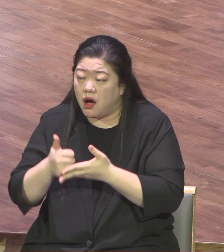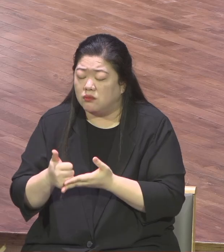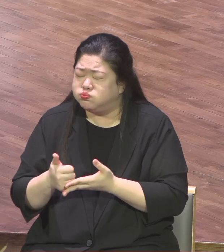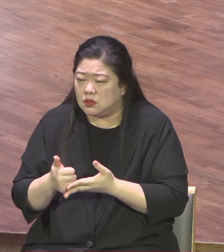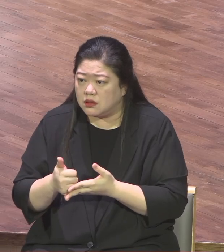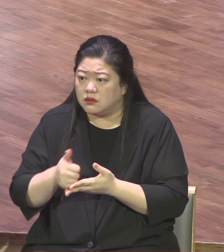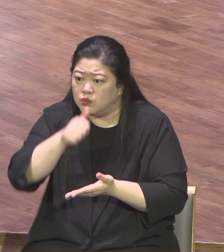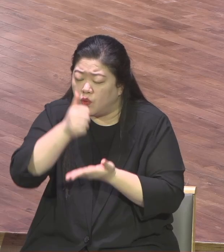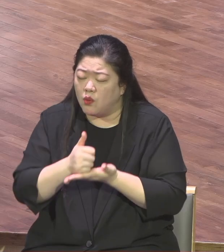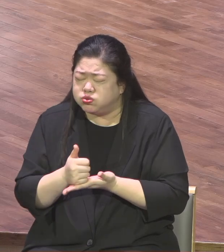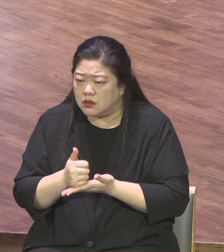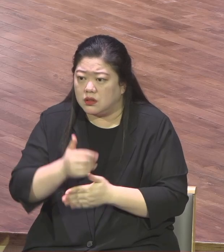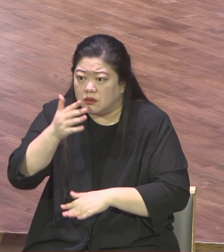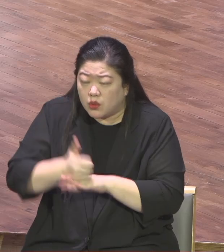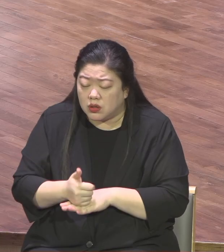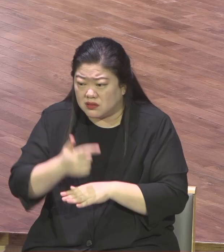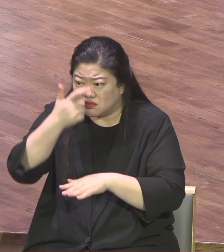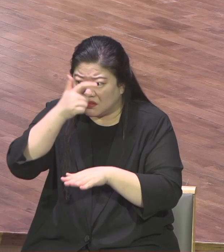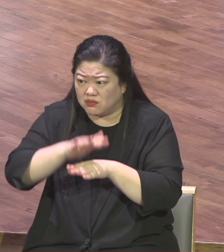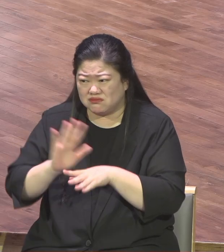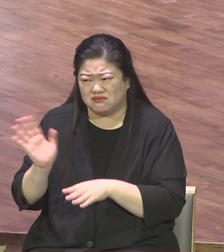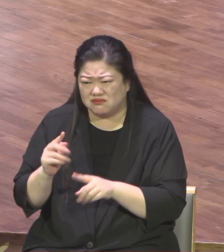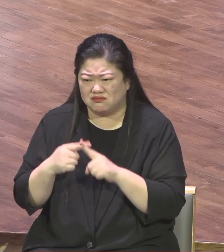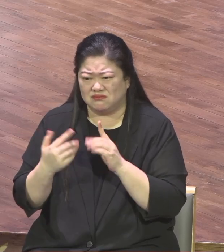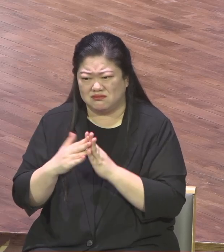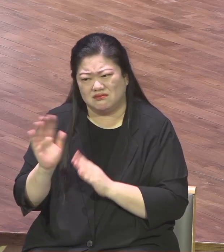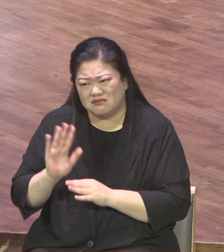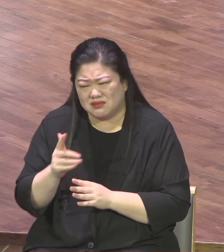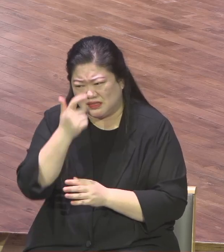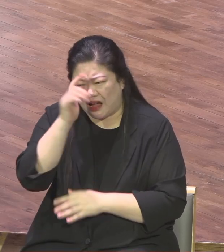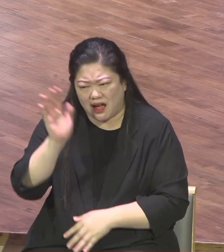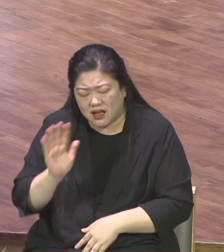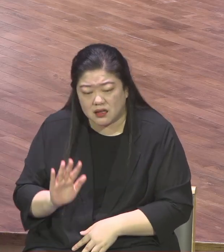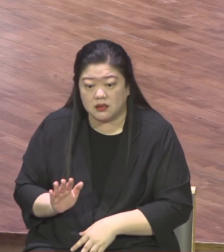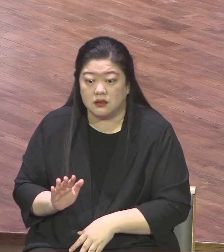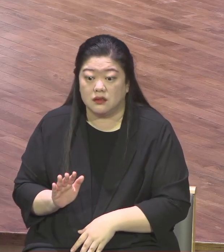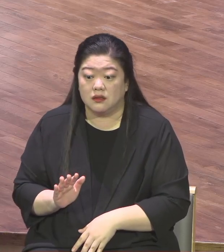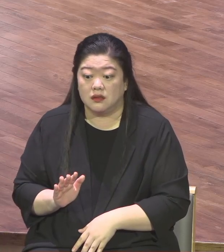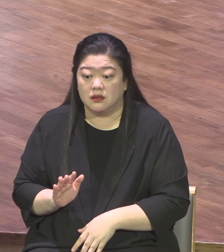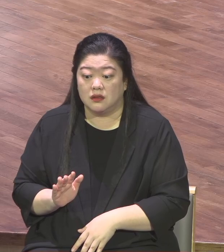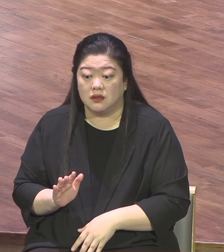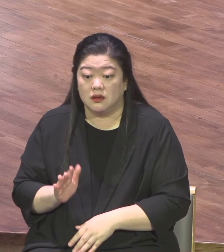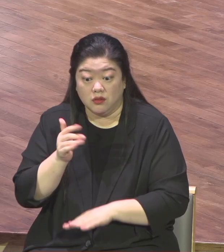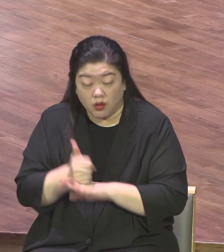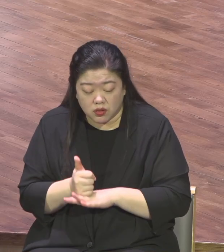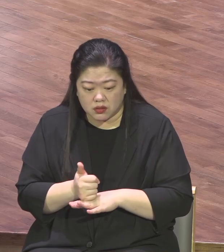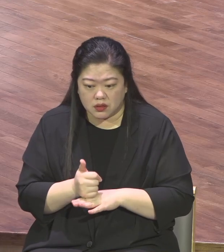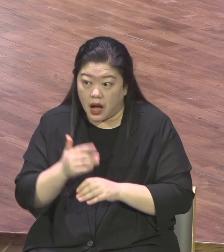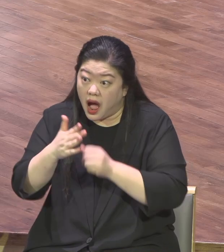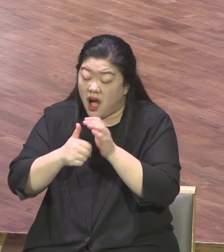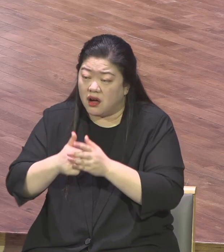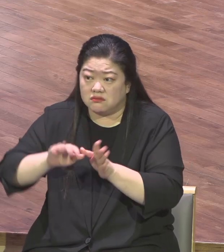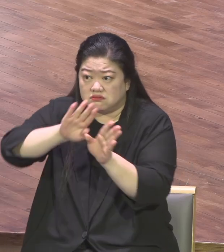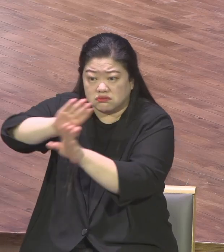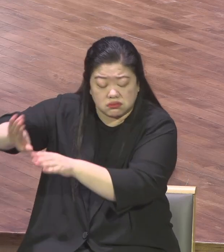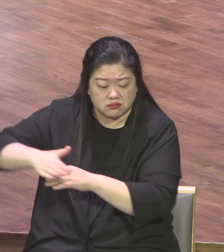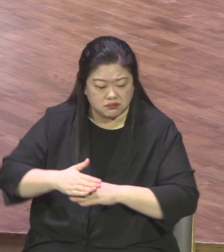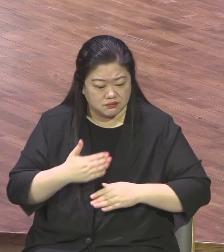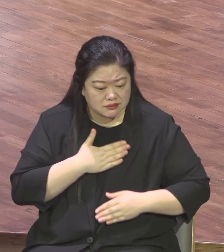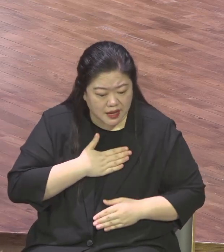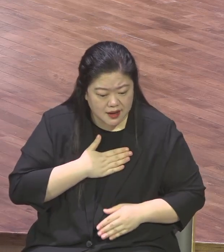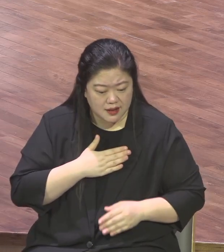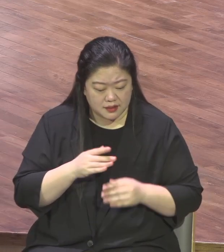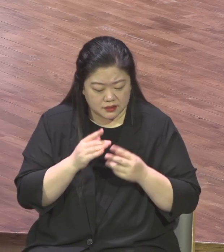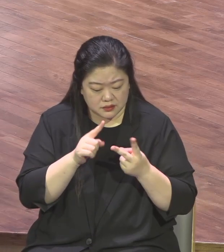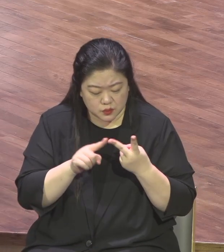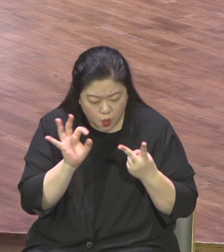하나님께 불순종하고 하나님의 말씀을 거역하고 자기 중심적으로 사는 창세기 3장